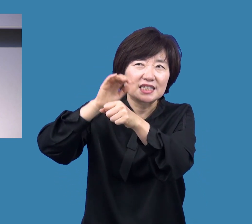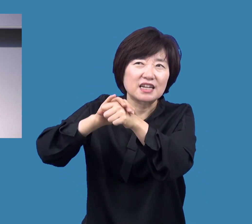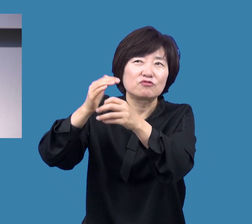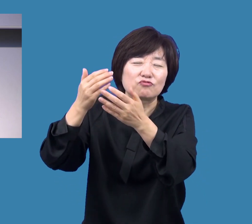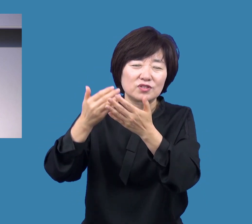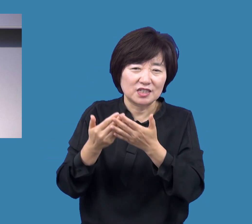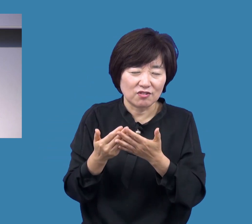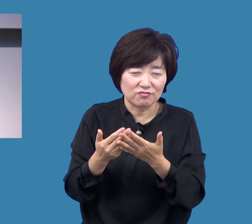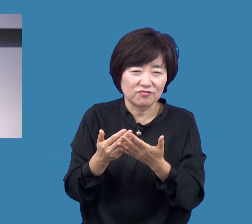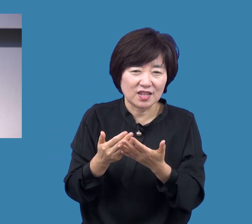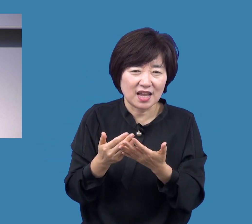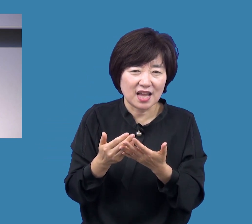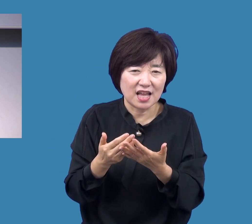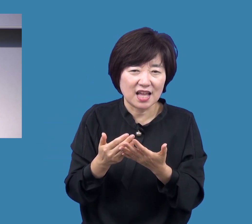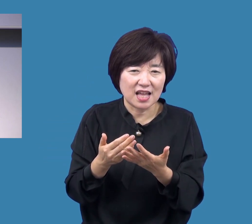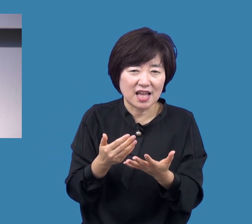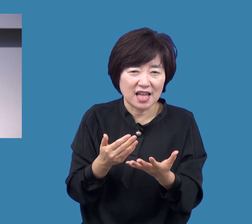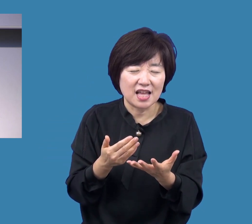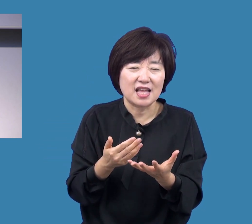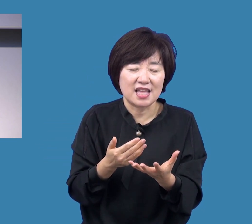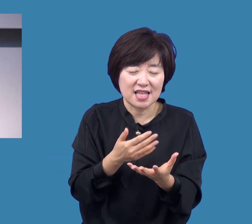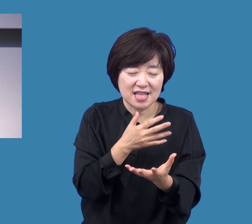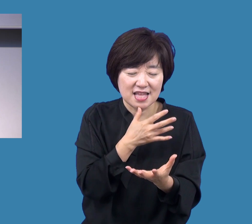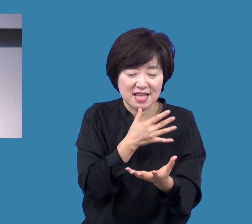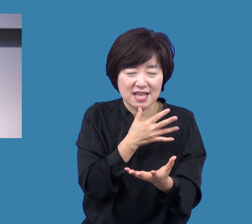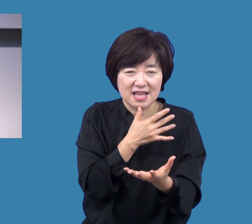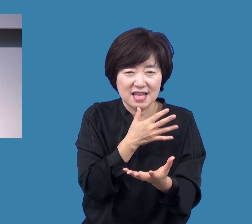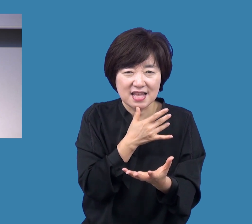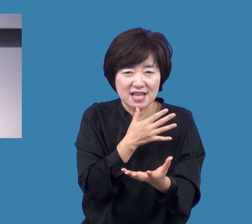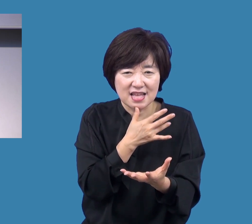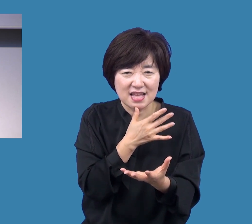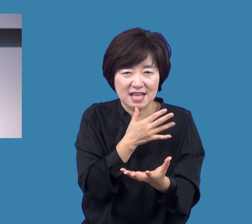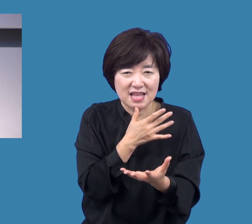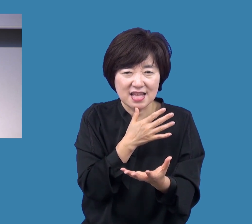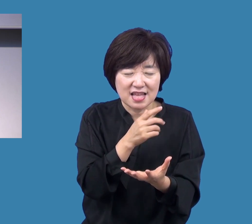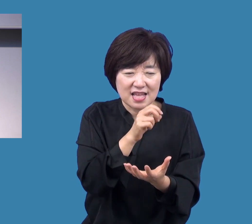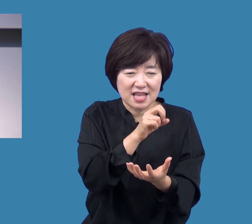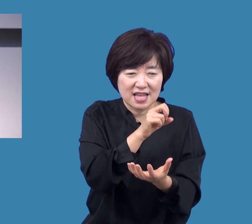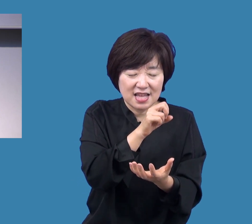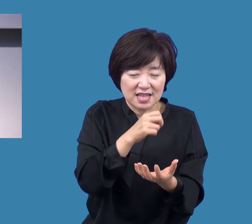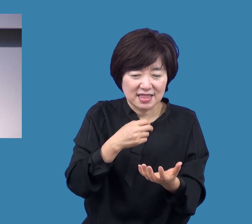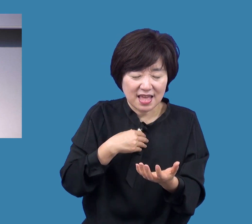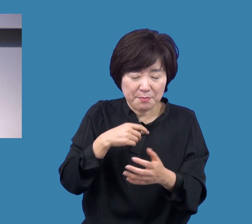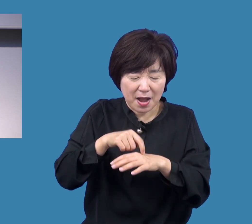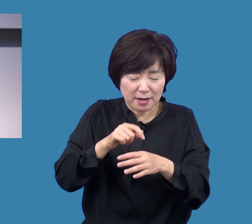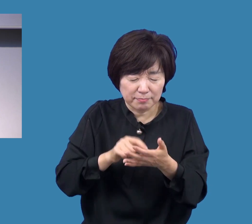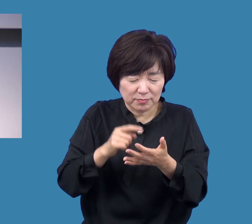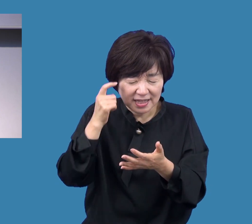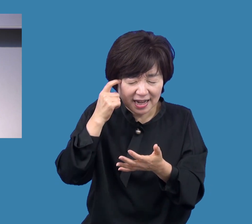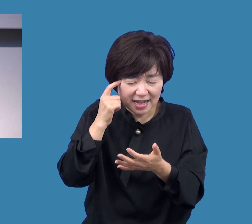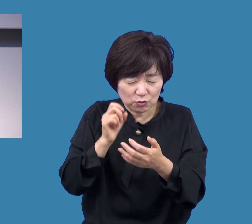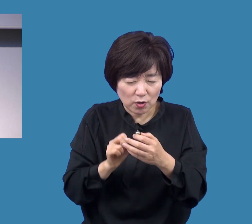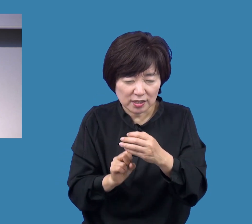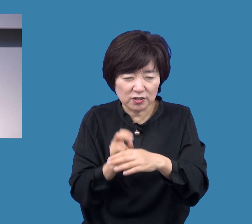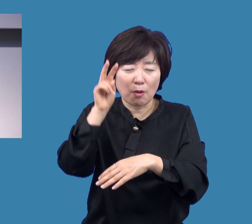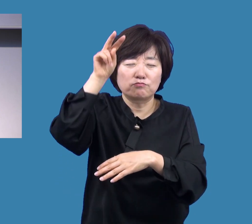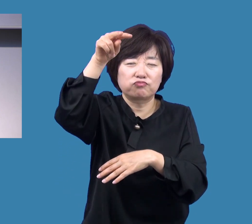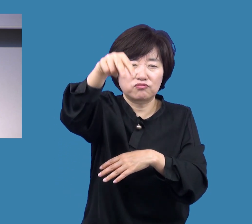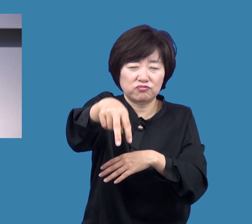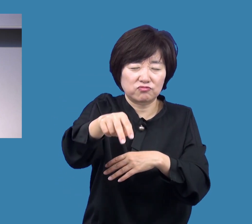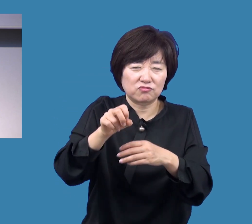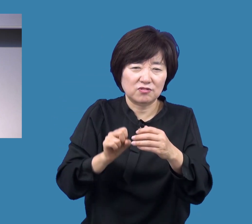아니구나. 논리적인 결론이 아니구나. 어느 순간에 점프가 일어나는구나, 내 안에서. 점프가 일어나는데